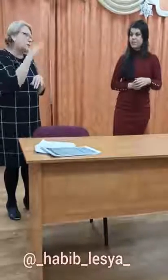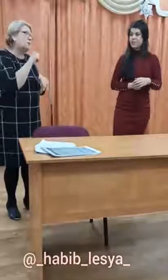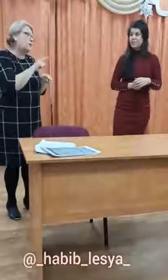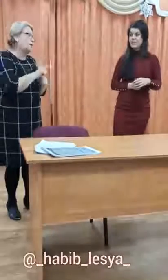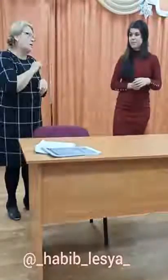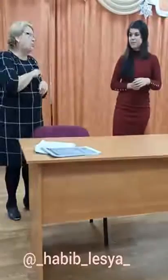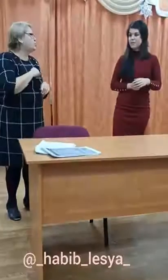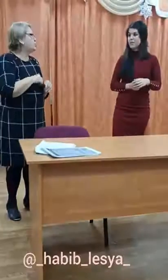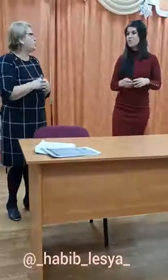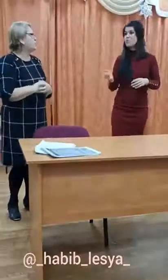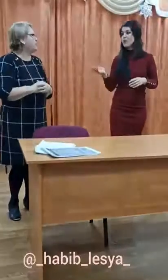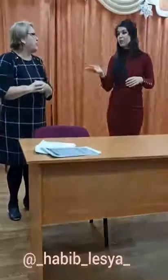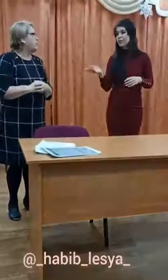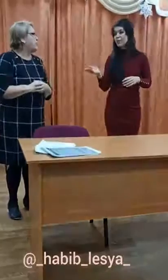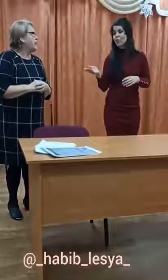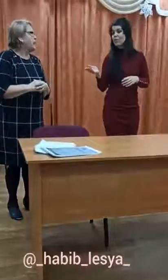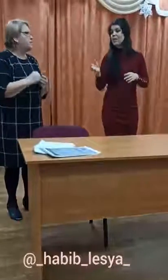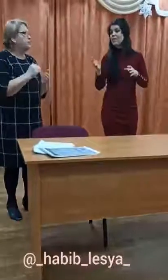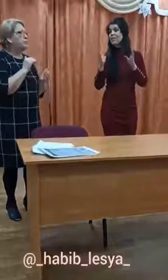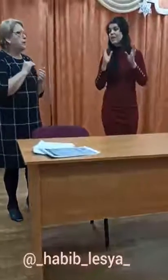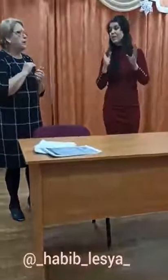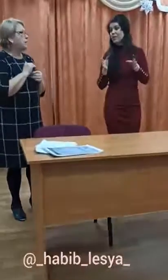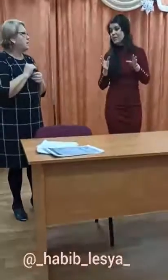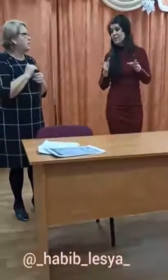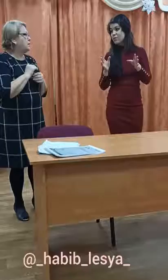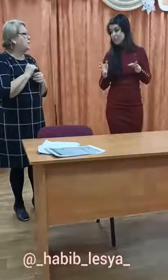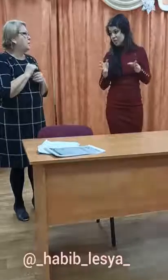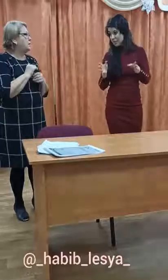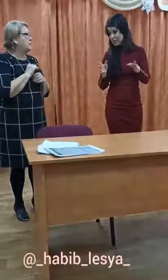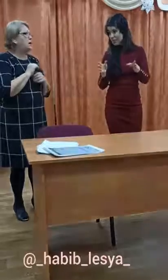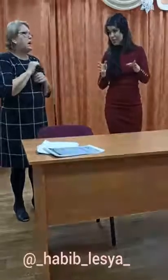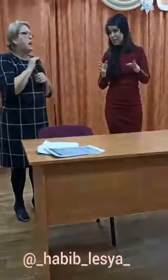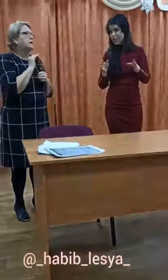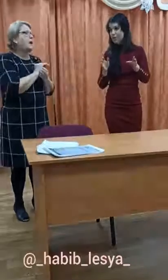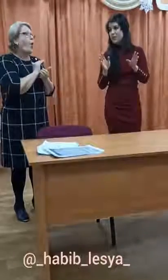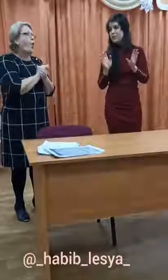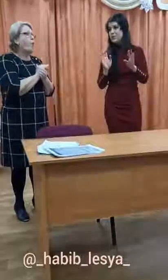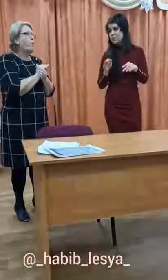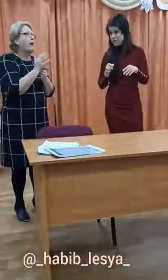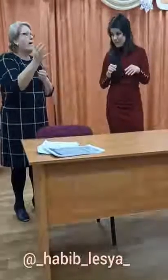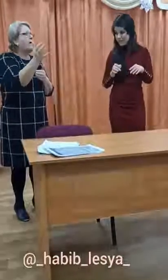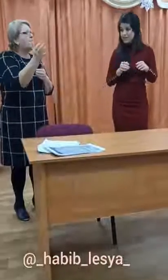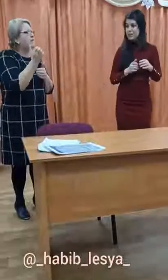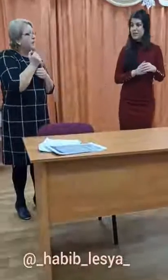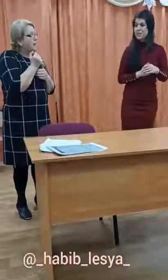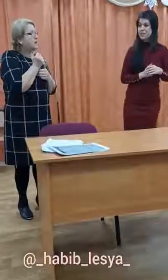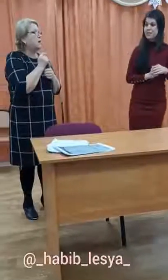здесь огромные. Вот у меня у знакомой взяли квартиру в ипотеку, у них был свой бизнес.